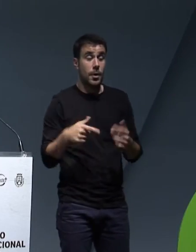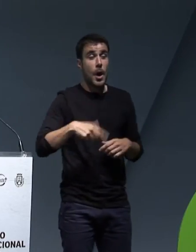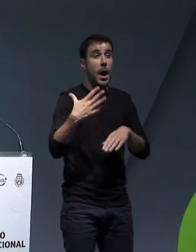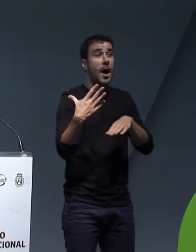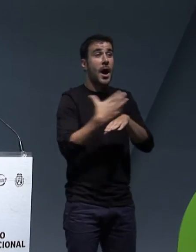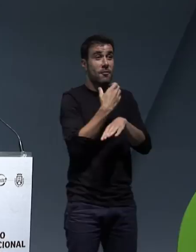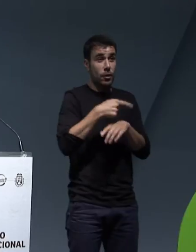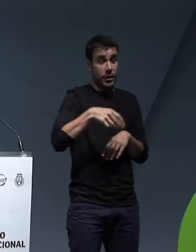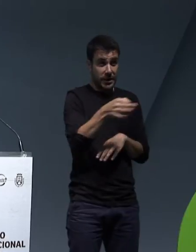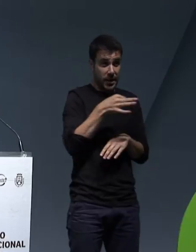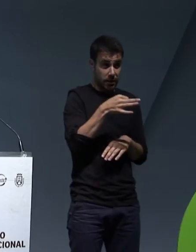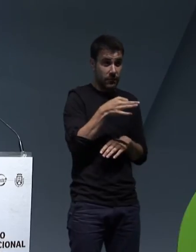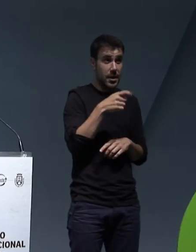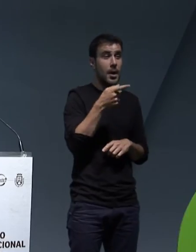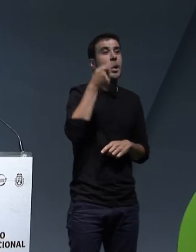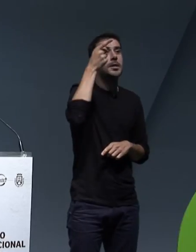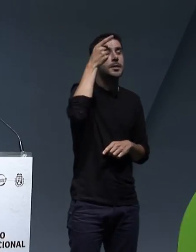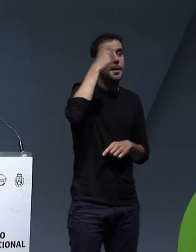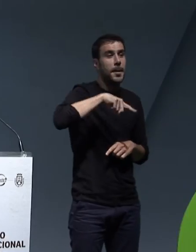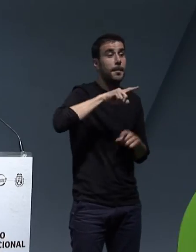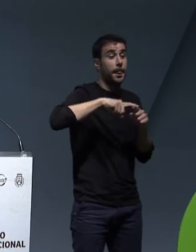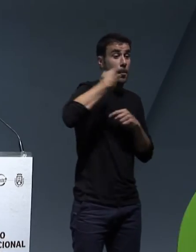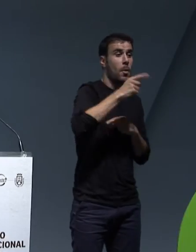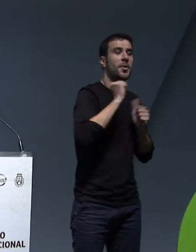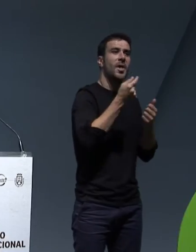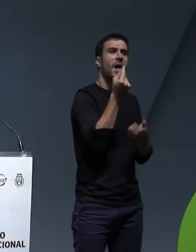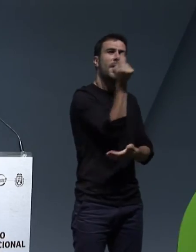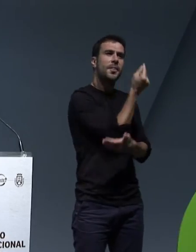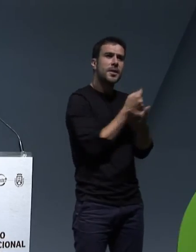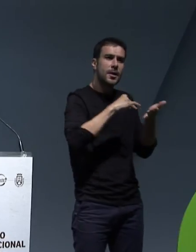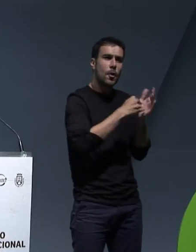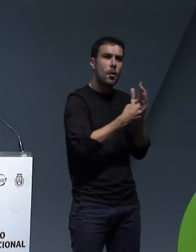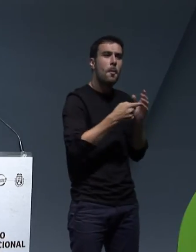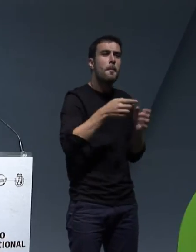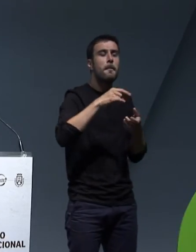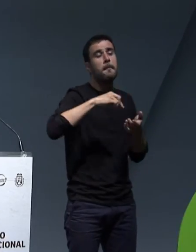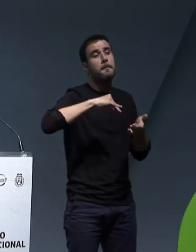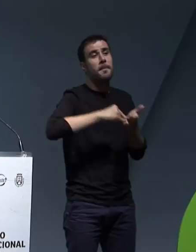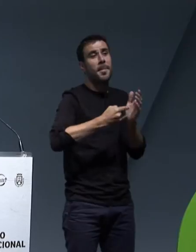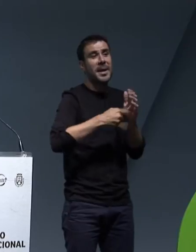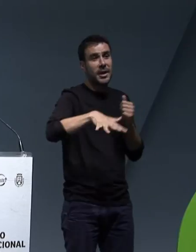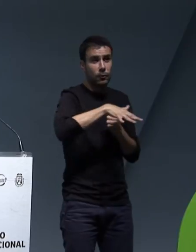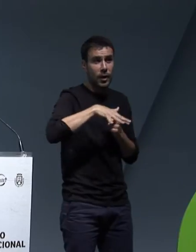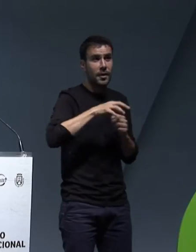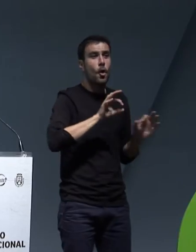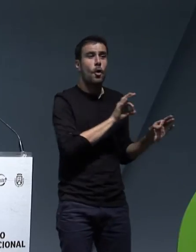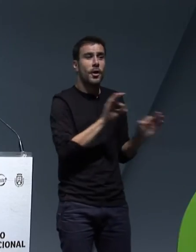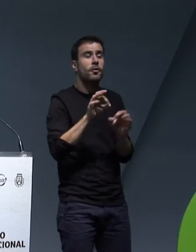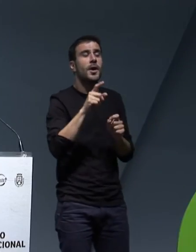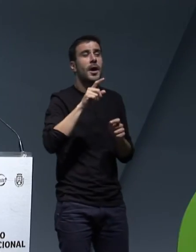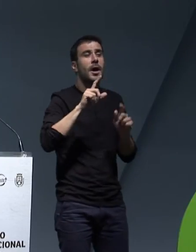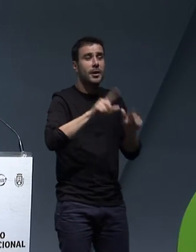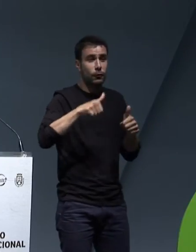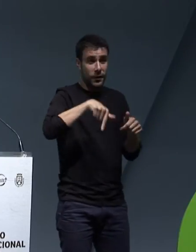Insular de Tenerife también diseñó con posterioridad un plan territorial especial de ordenación de residuos de la isla de